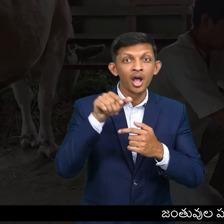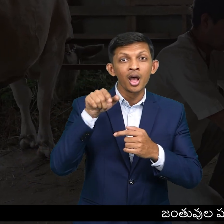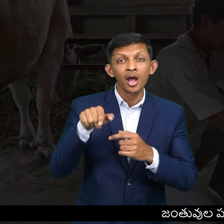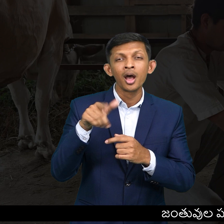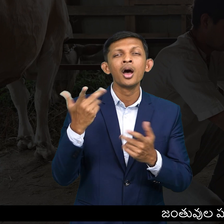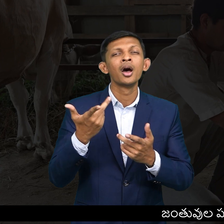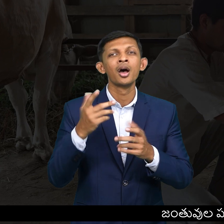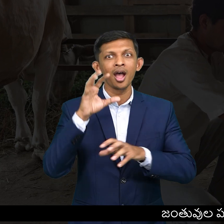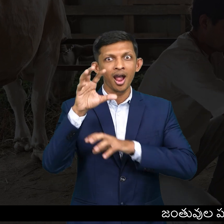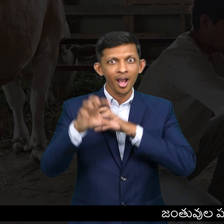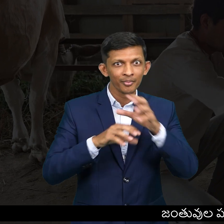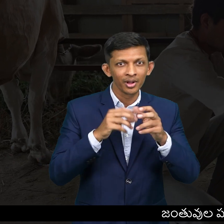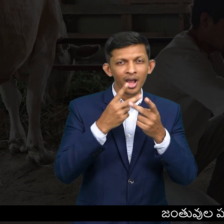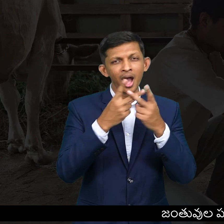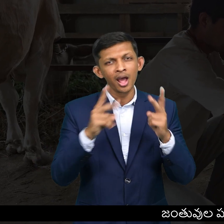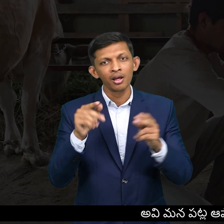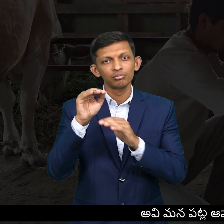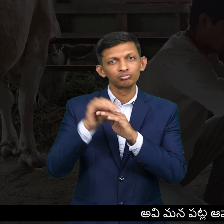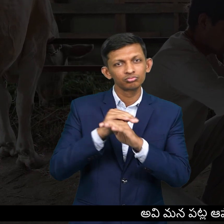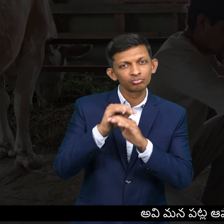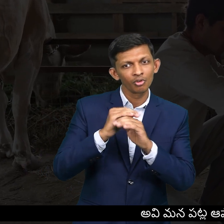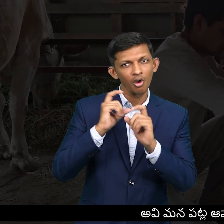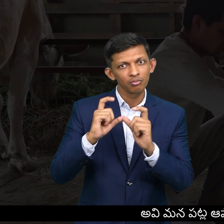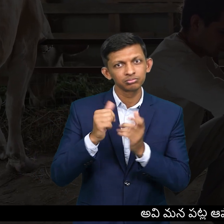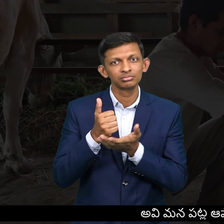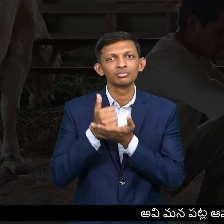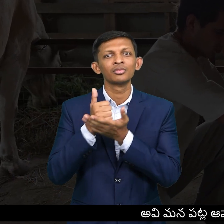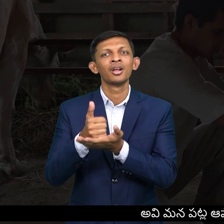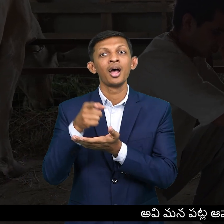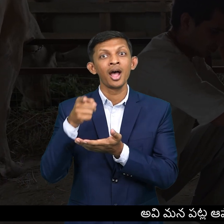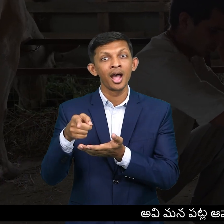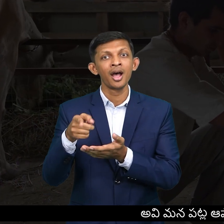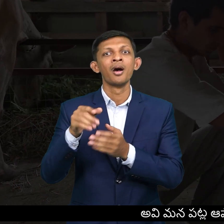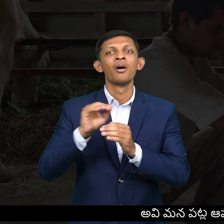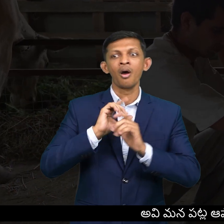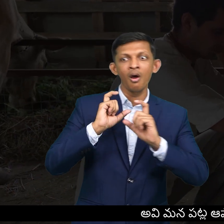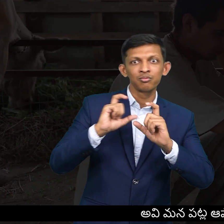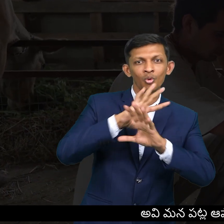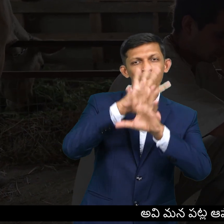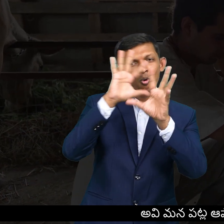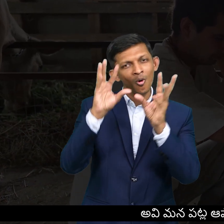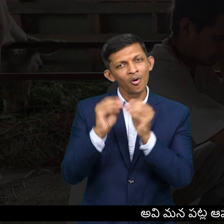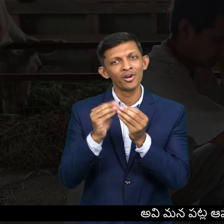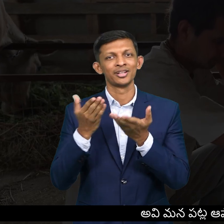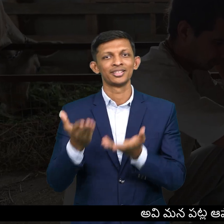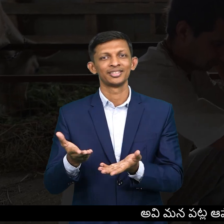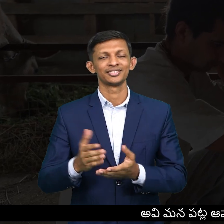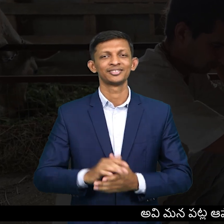జంతువుల పట్ల శ్రద్ధ చూపడం వల్ల అవి మన పట్ల ఆప్యాయత కలిగి ఉంటాయి.